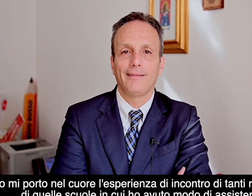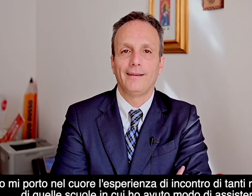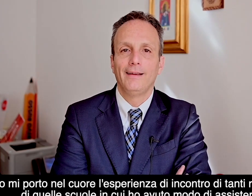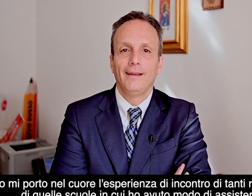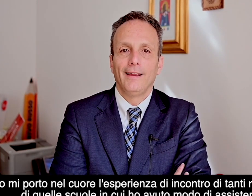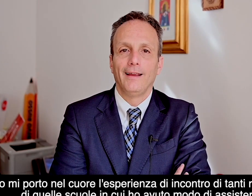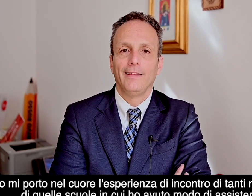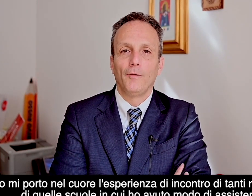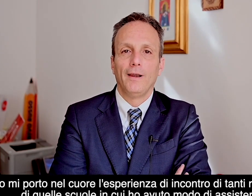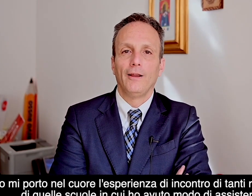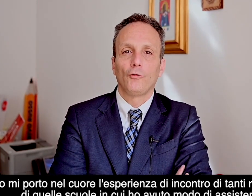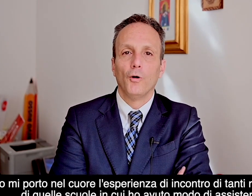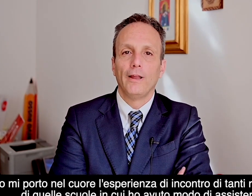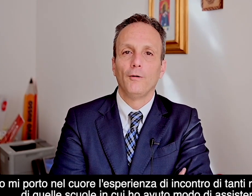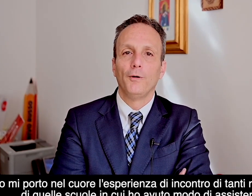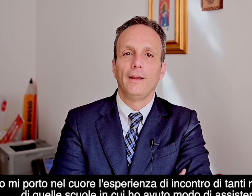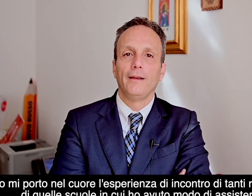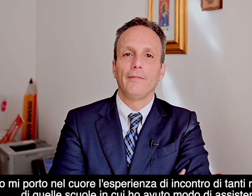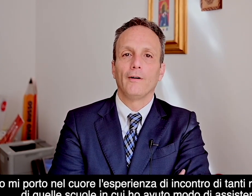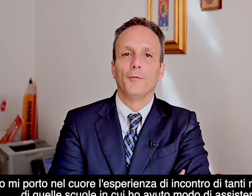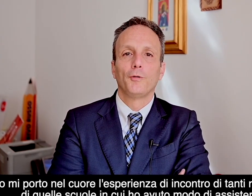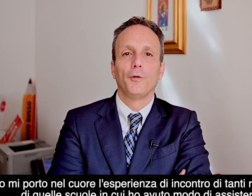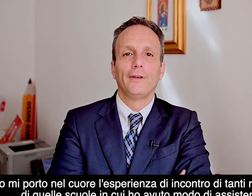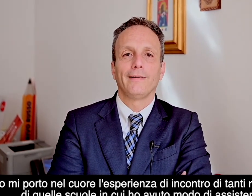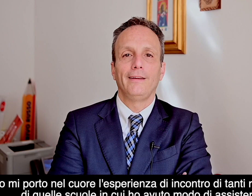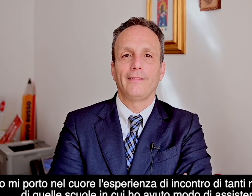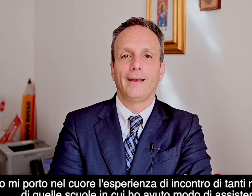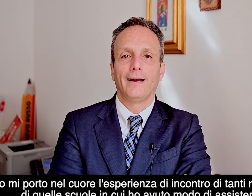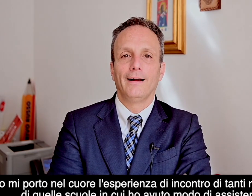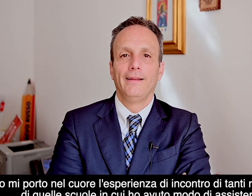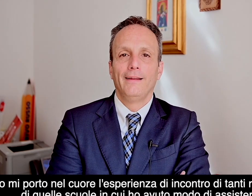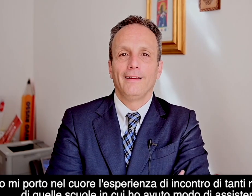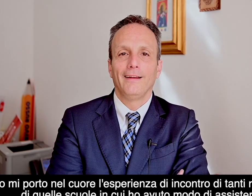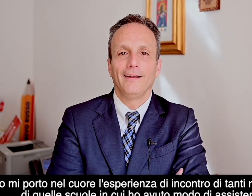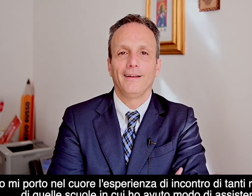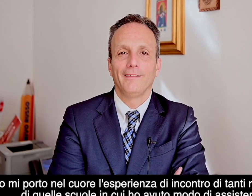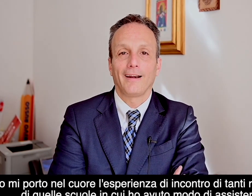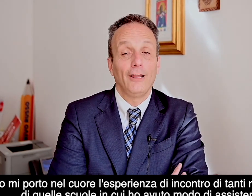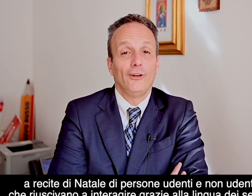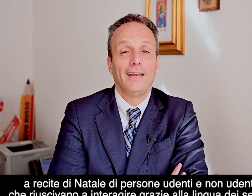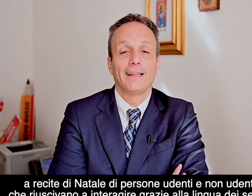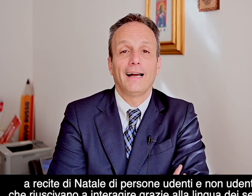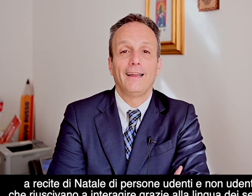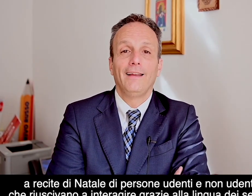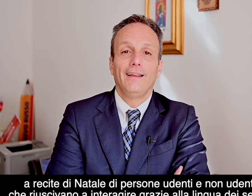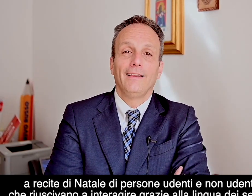di quelle scuole in cui ho avuto modo di assistere a recita di natale di